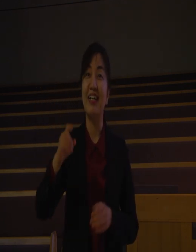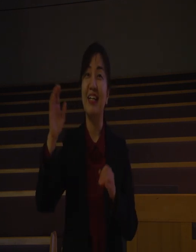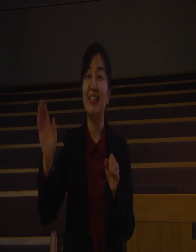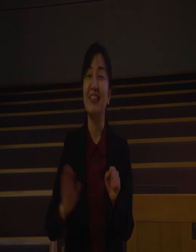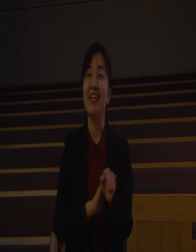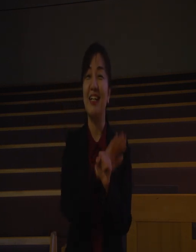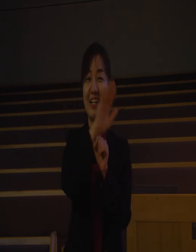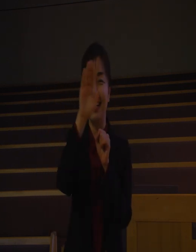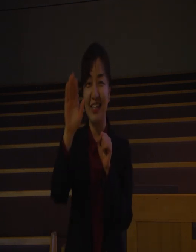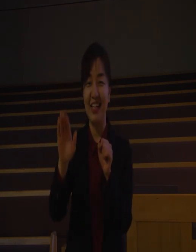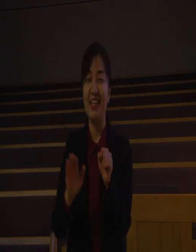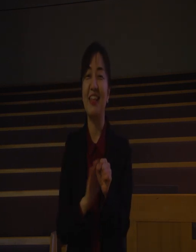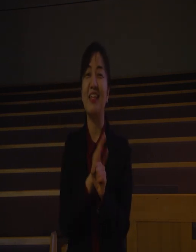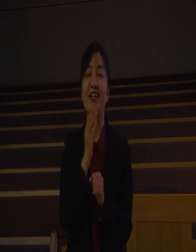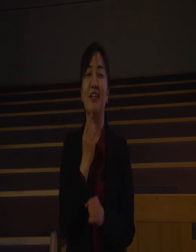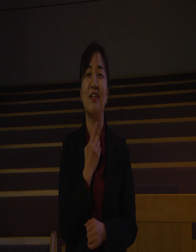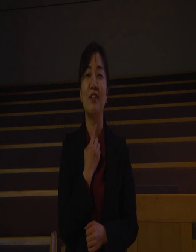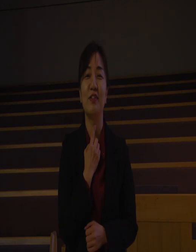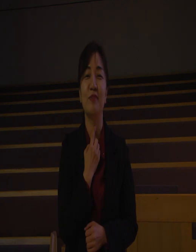추억들,